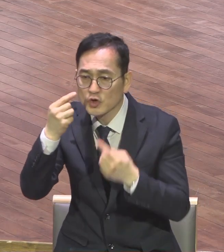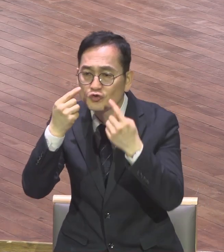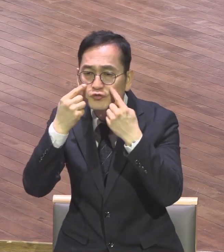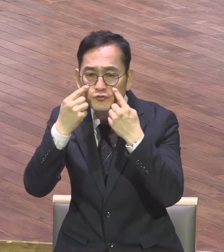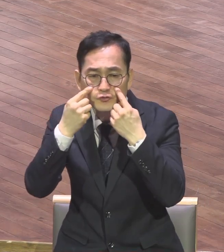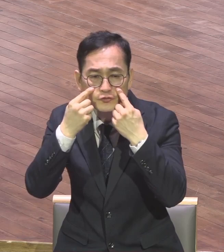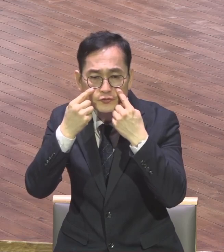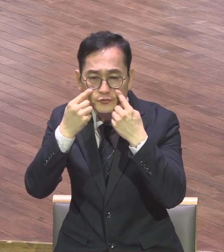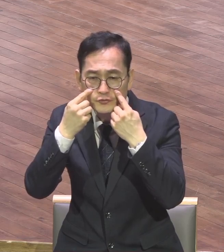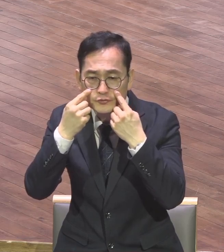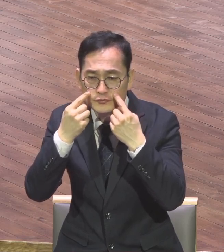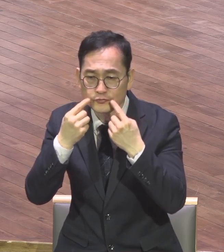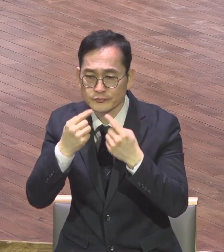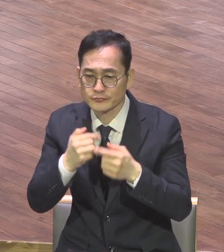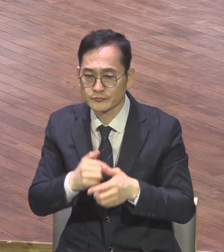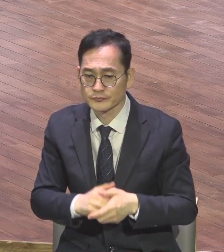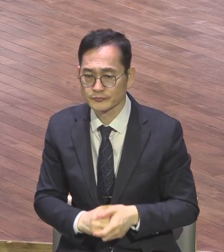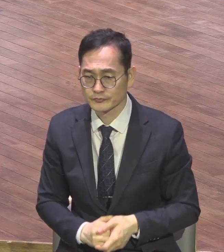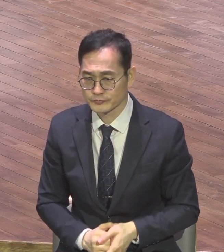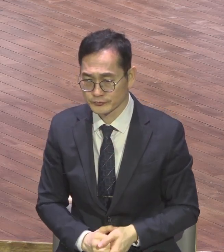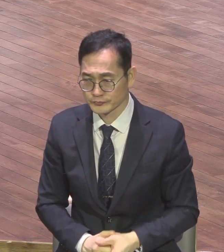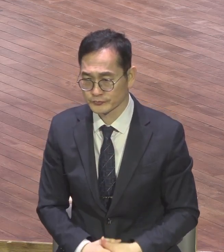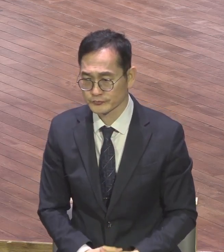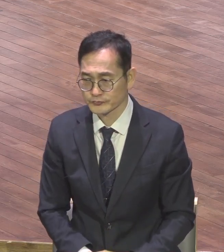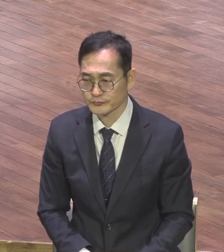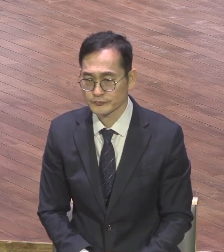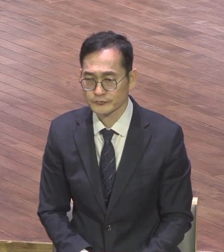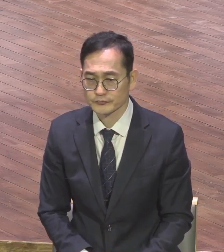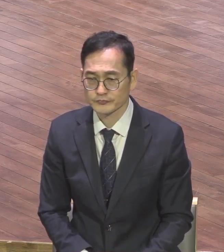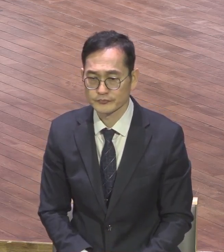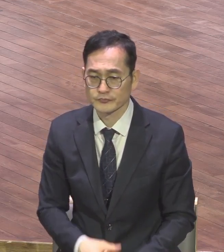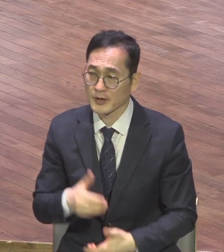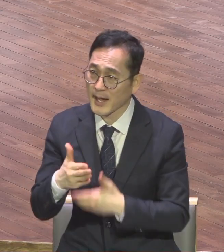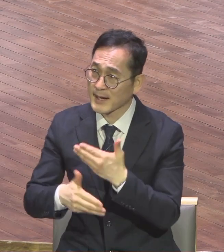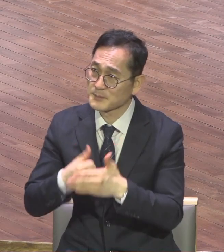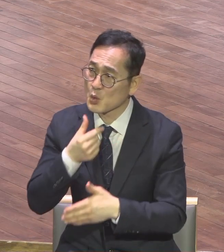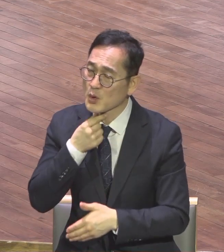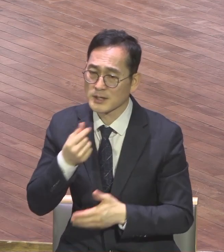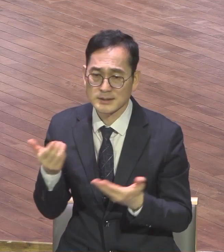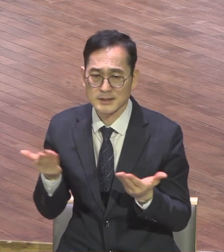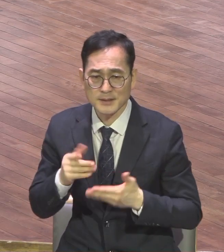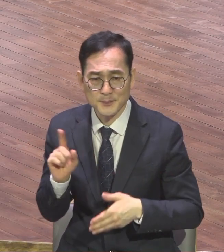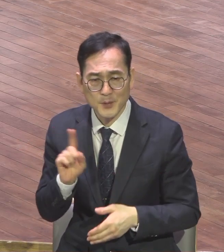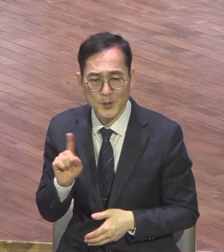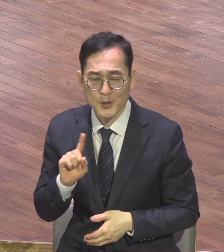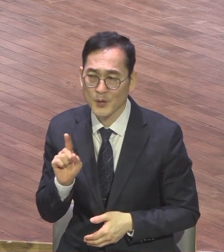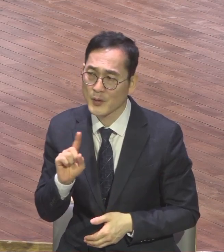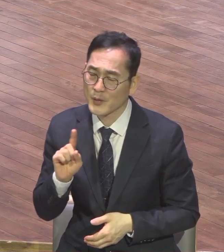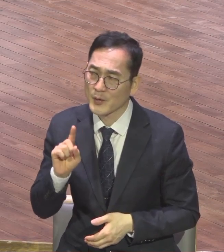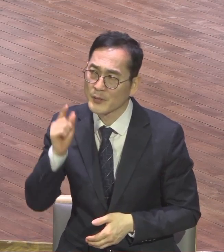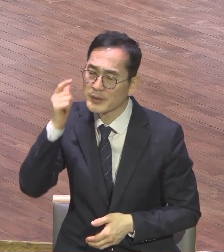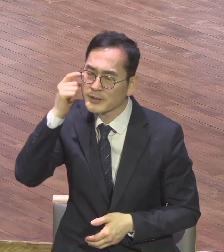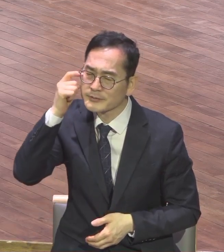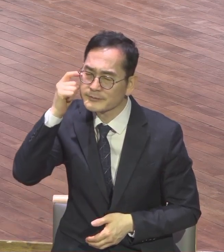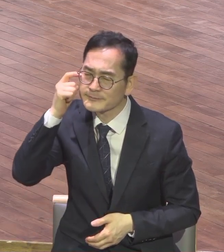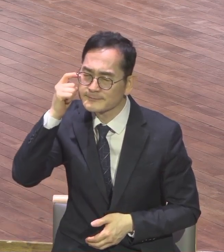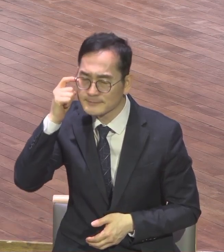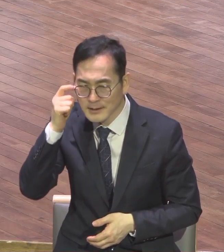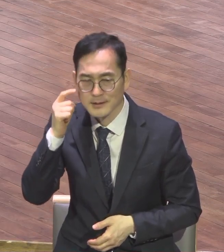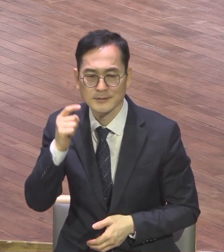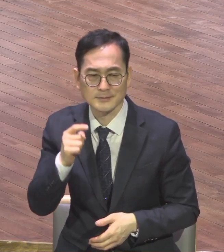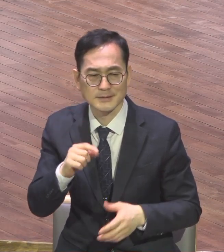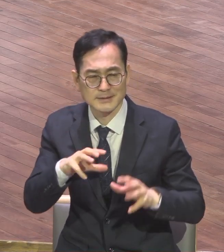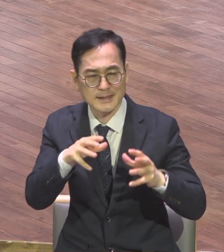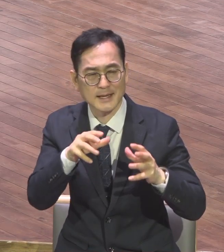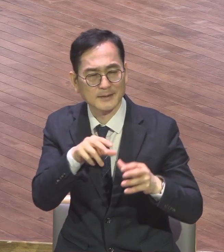내 자존심이 아닙니다. 왜 이런 일이 생기지? 하나님 원하시는 게 뭐지? 참 영적으로 해석을 하게 된단 말이에요.